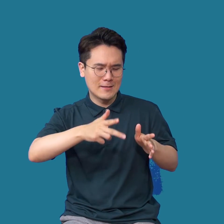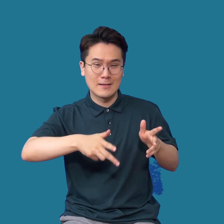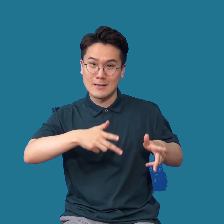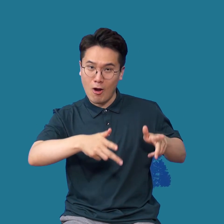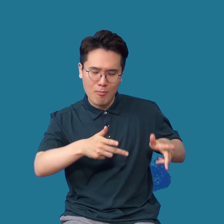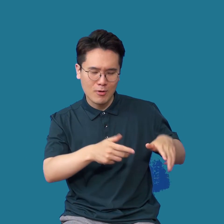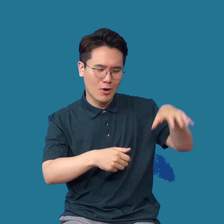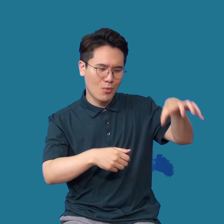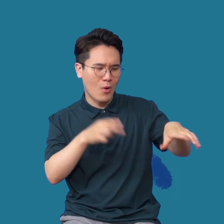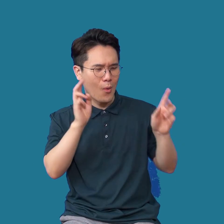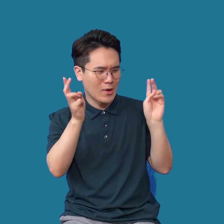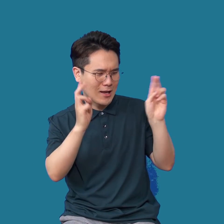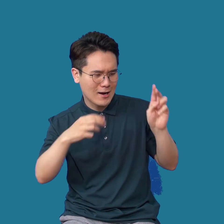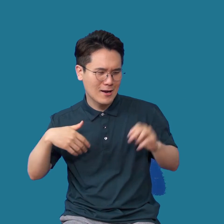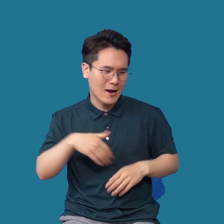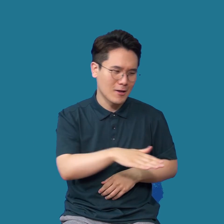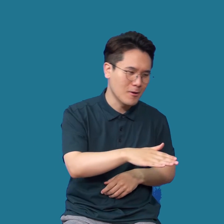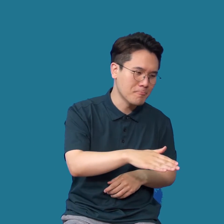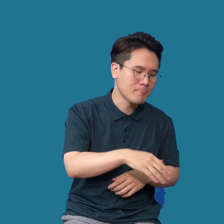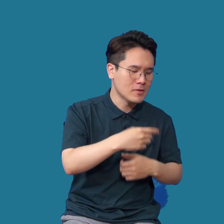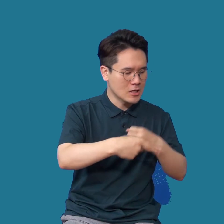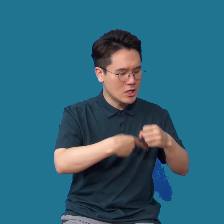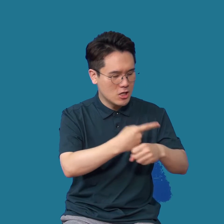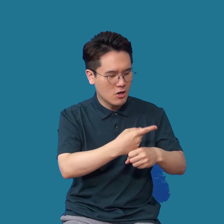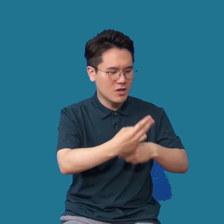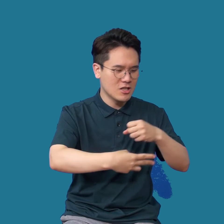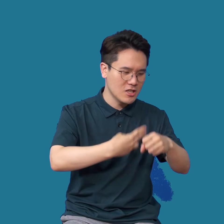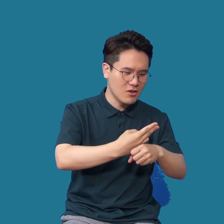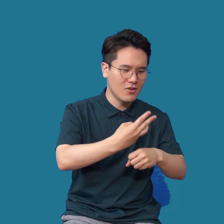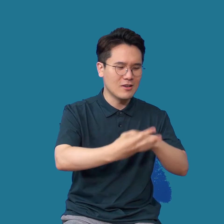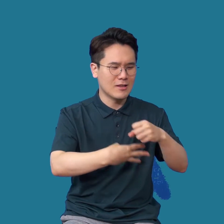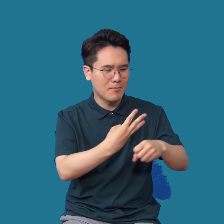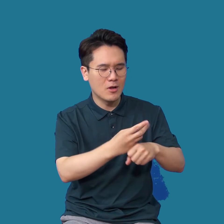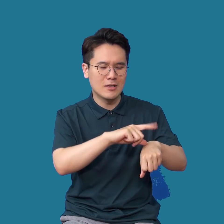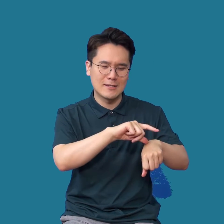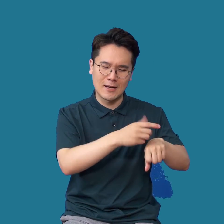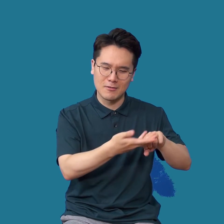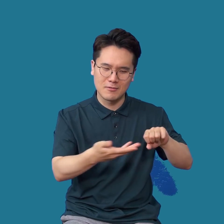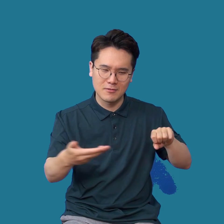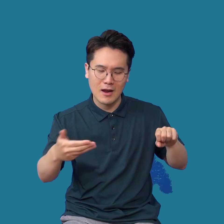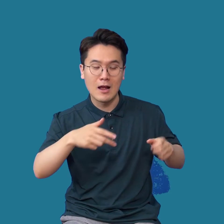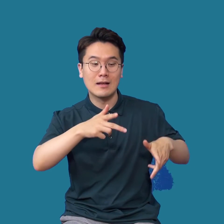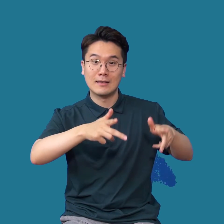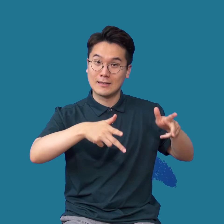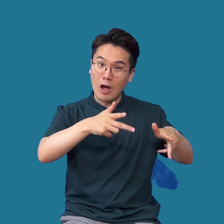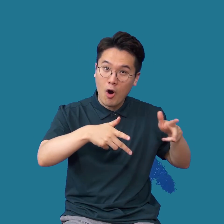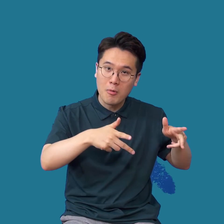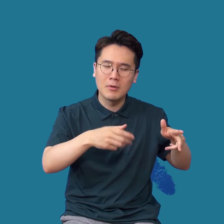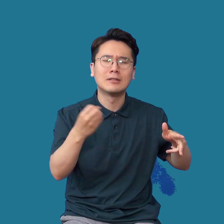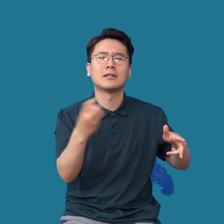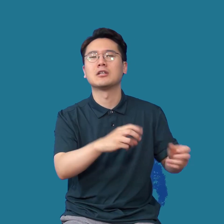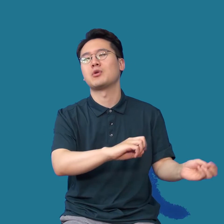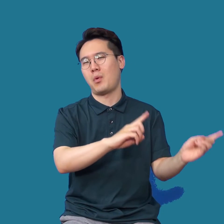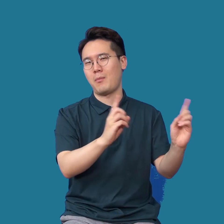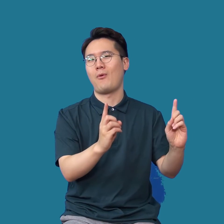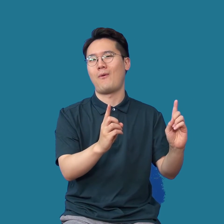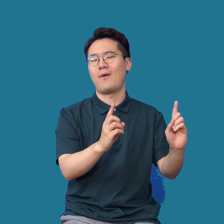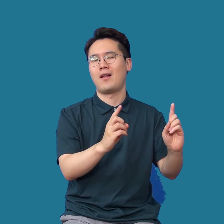1년, 2년 지나면서 사업이 점점 회복이 되었다고 합니다. 그 가정이 마침내 일어섰습니다.